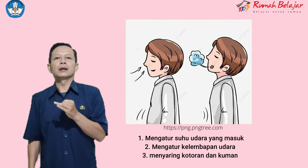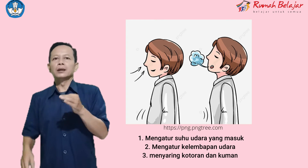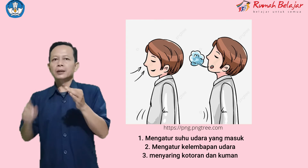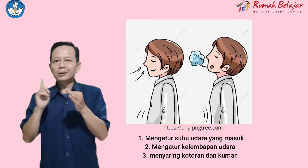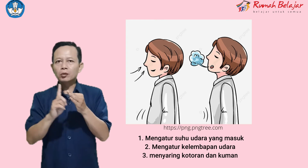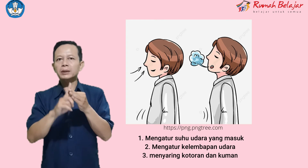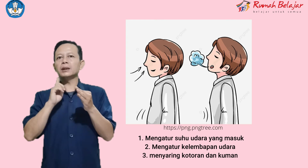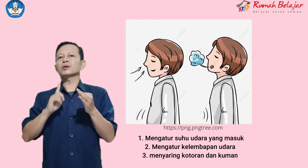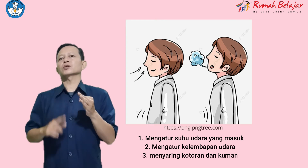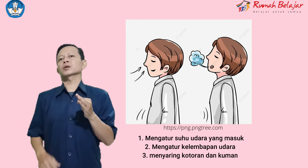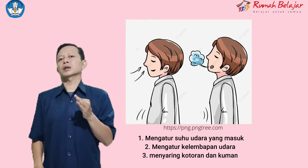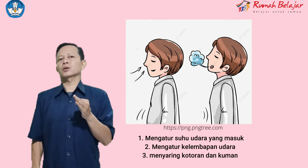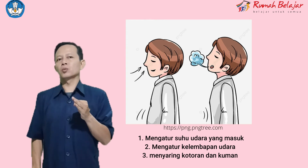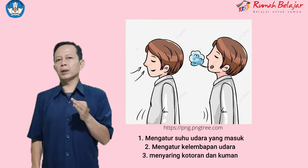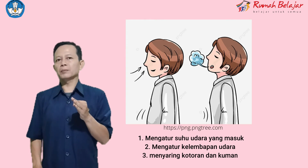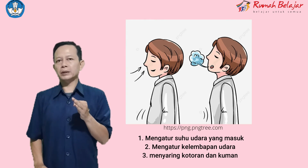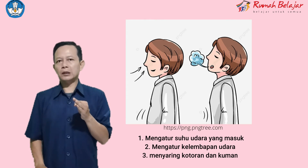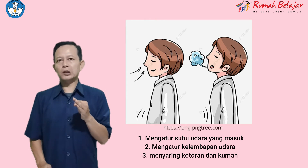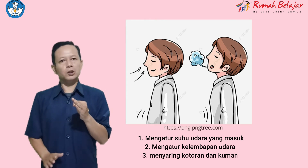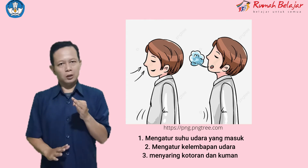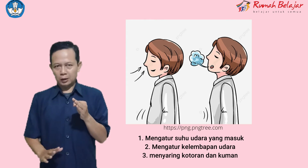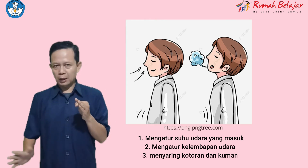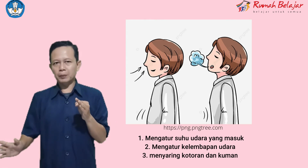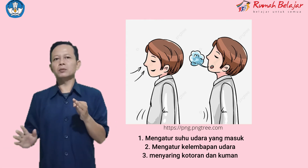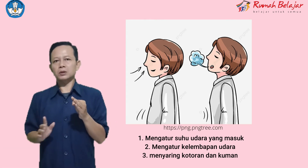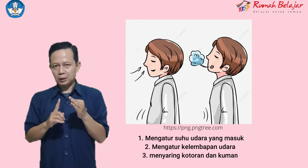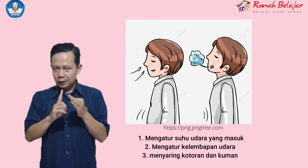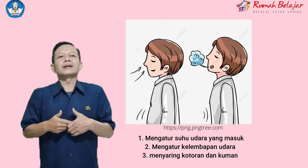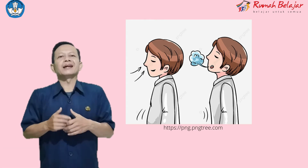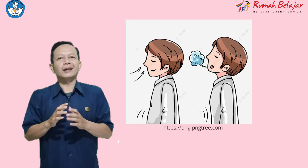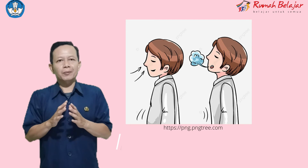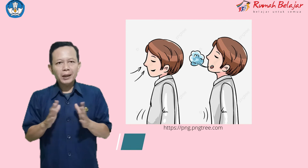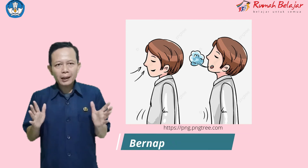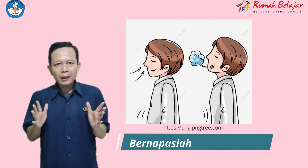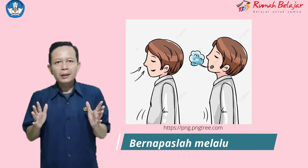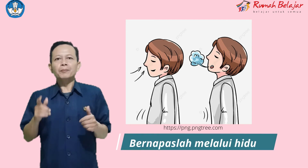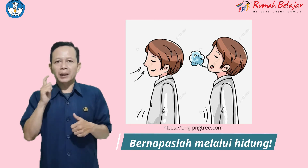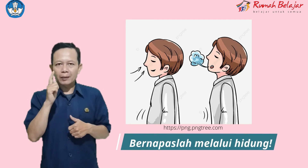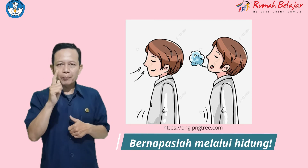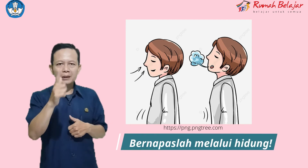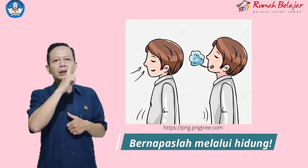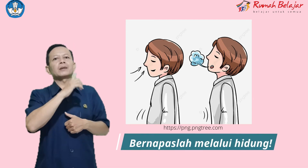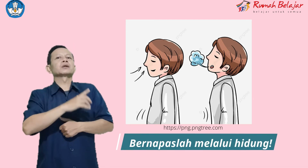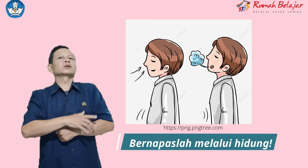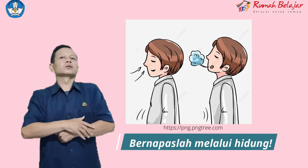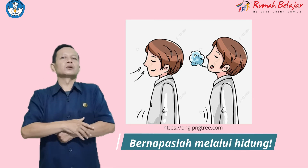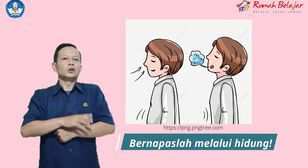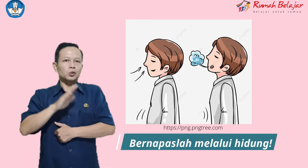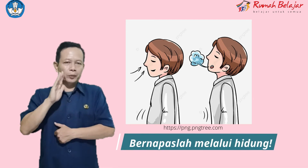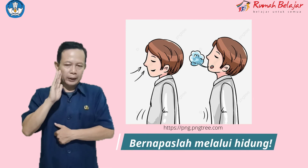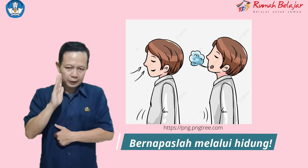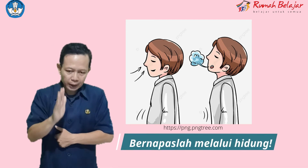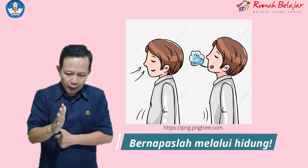udara. Hidung menyaring kotoran, kuman, bakteri, dan virus. Nah, maka bernapaslah melalui